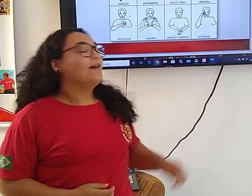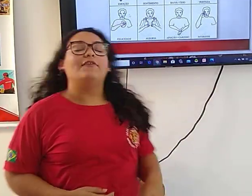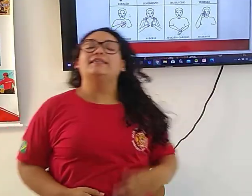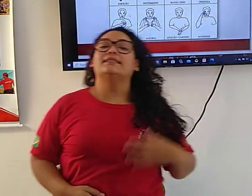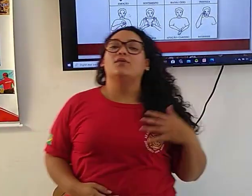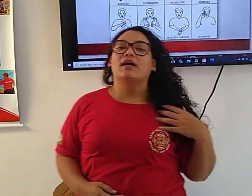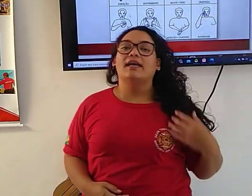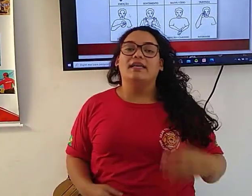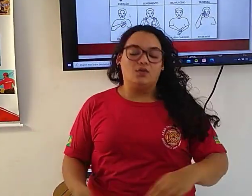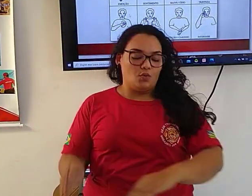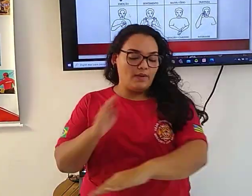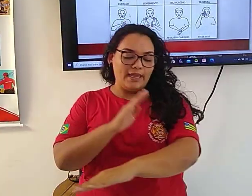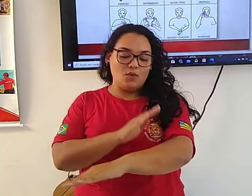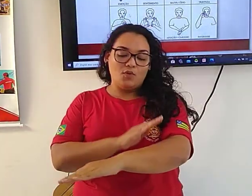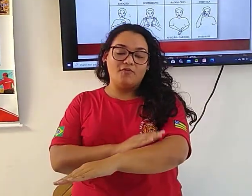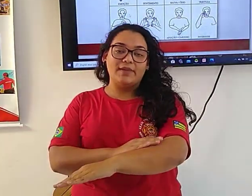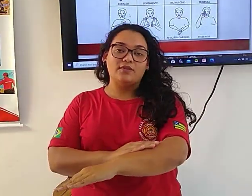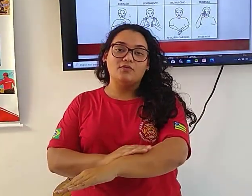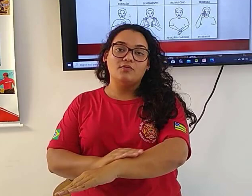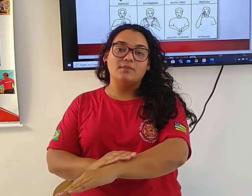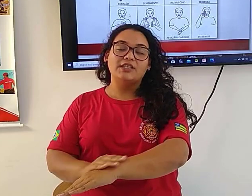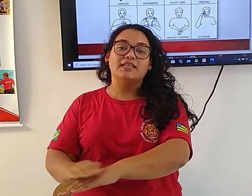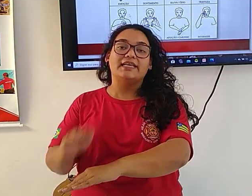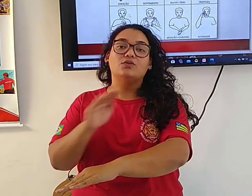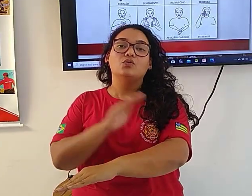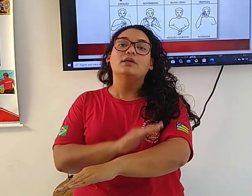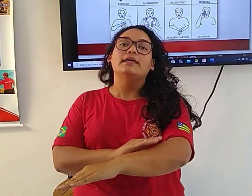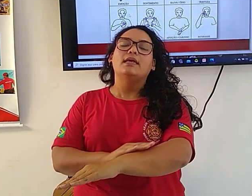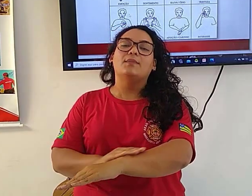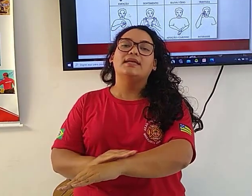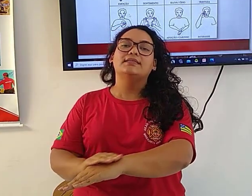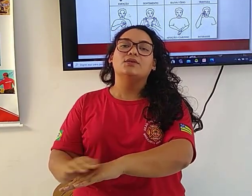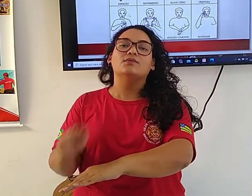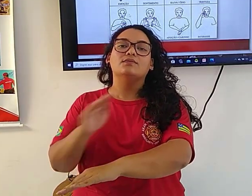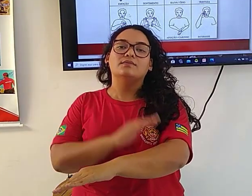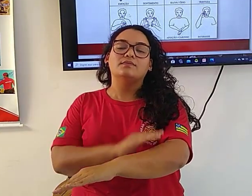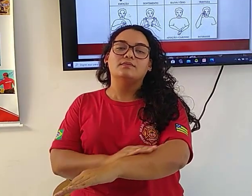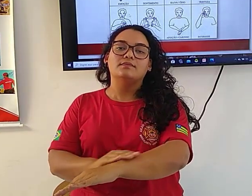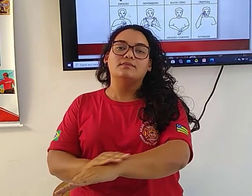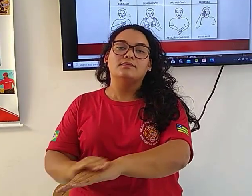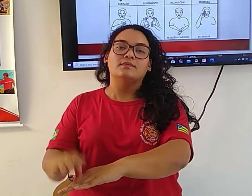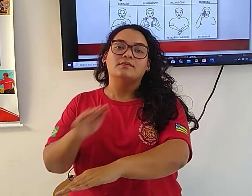Afeição, carinho, é um movimento mais lento e macio.